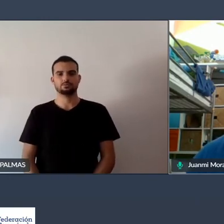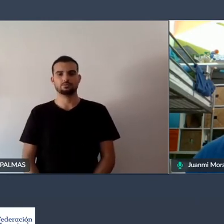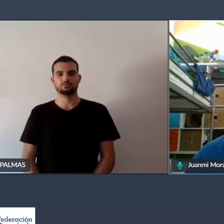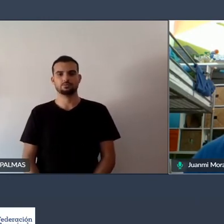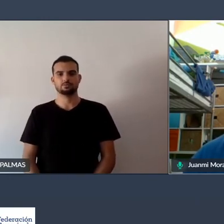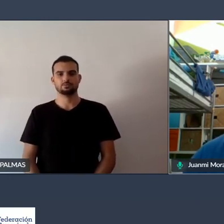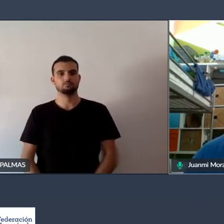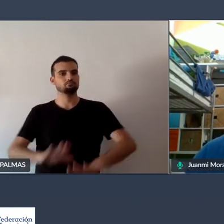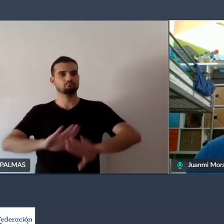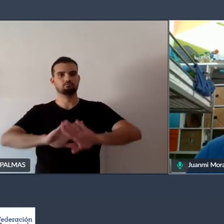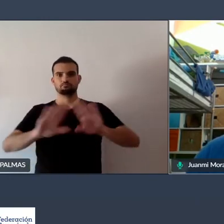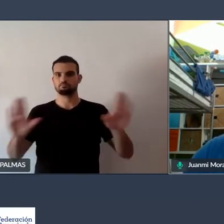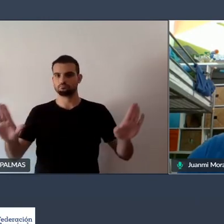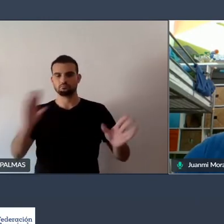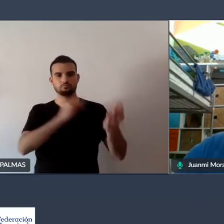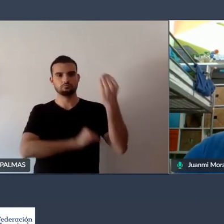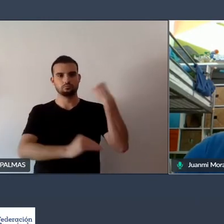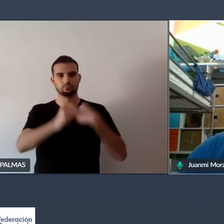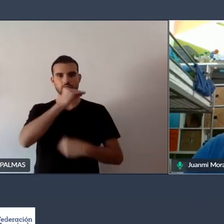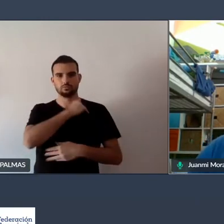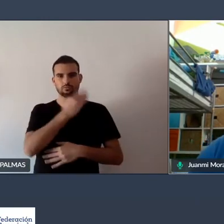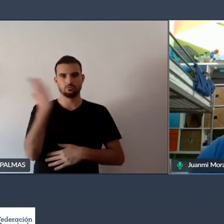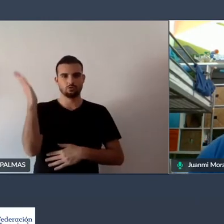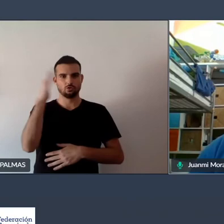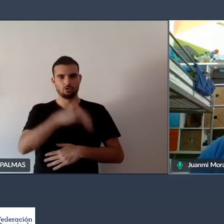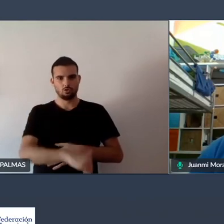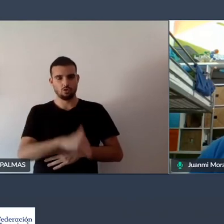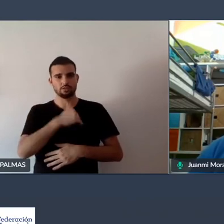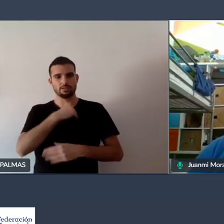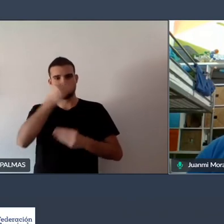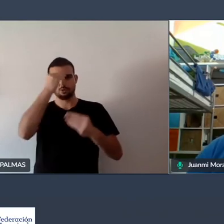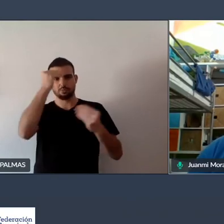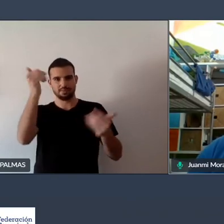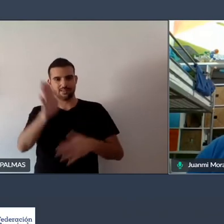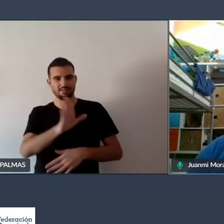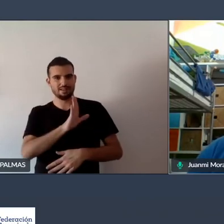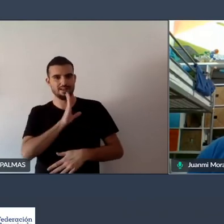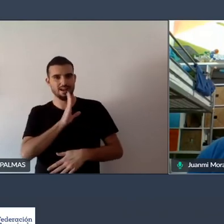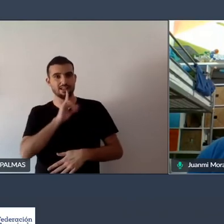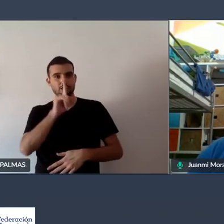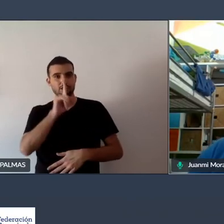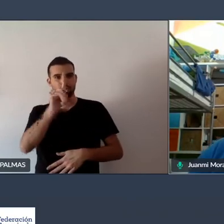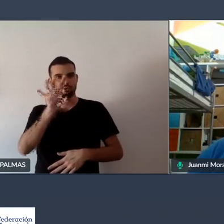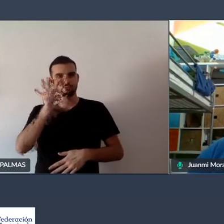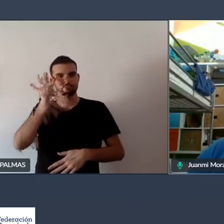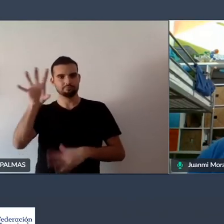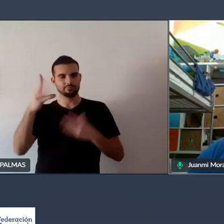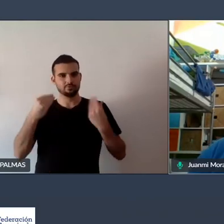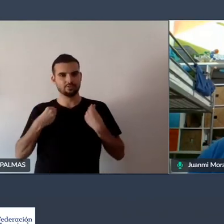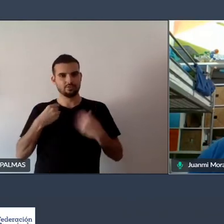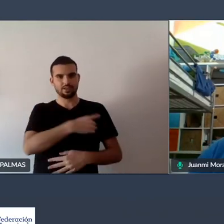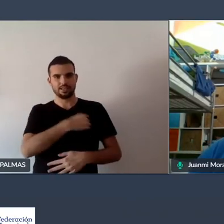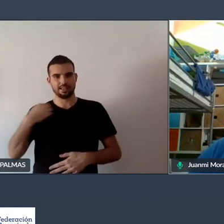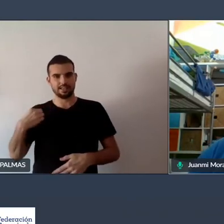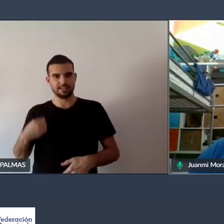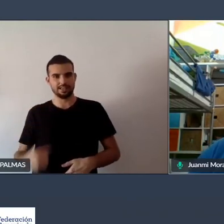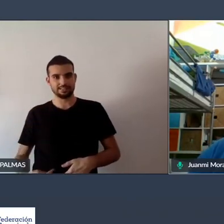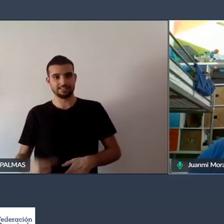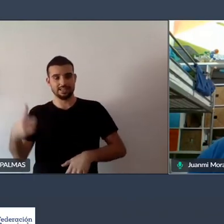Pues no, la verdad que se me había olvidado decirte antes que estás en China, por si no lo sabían, que son